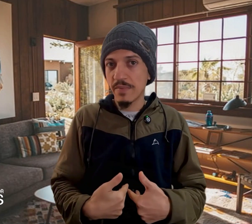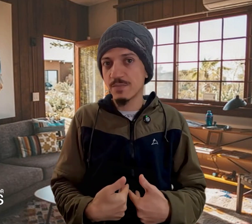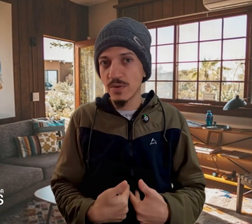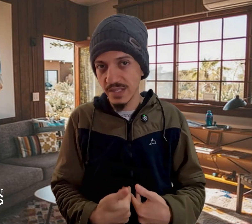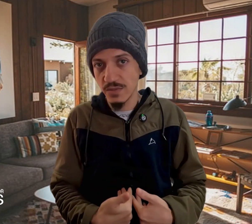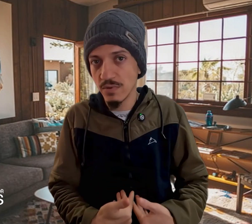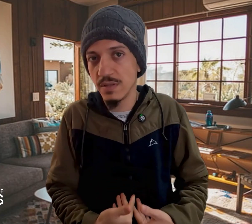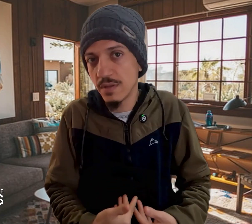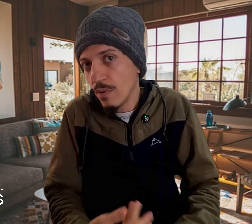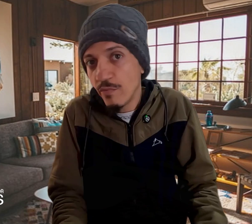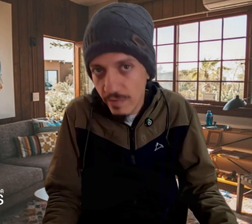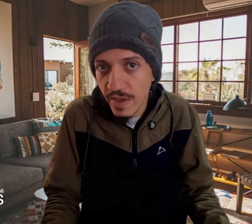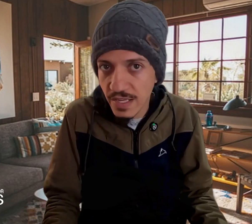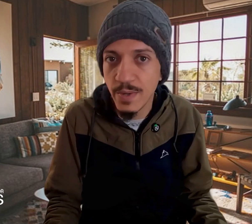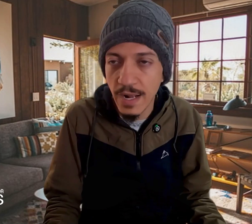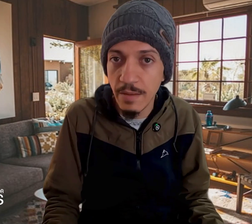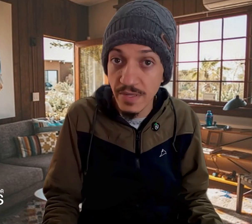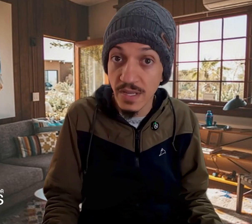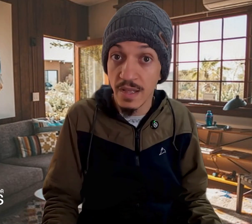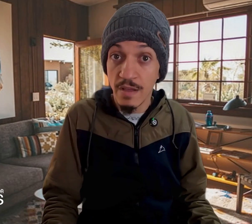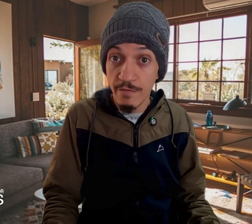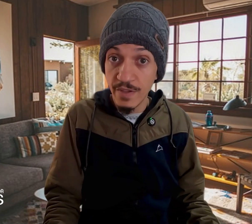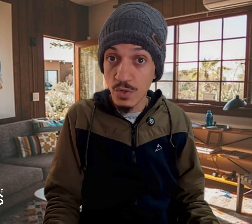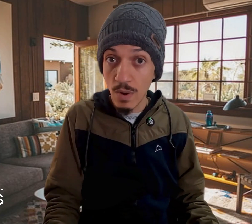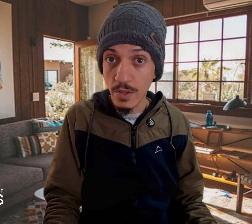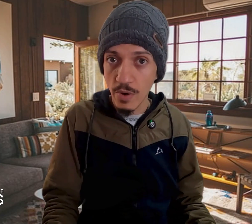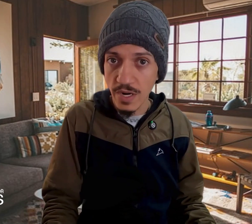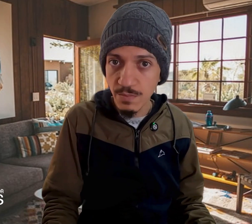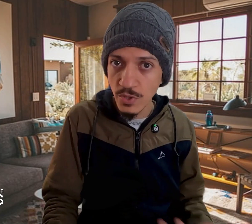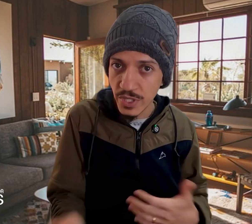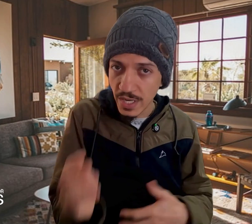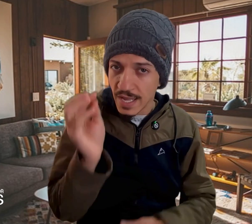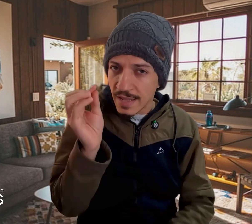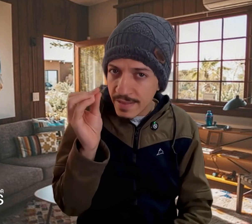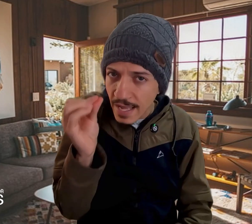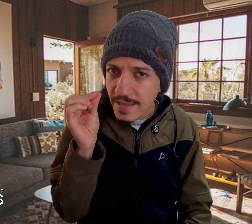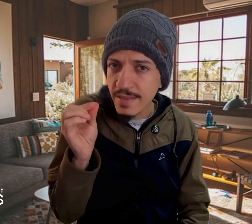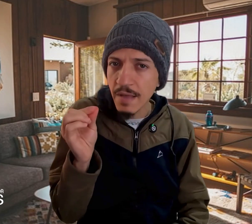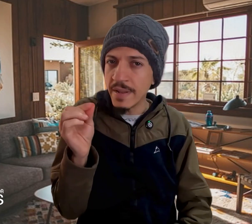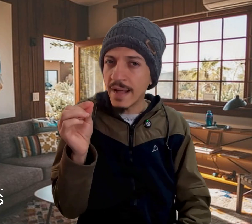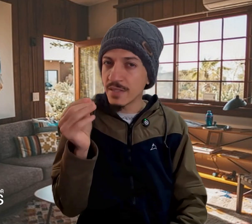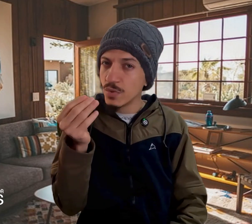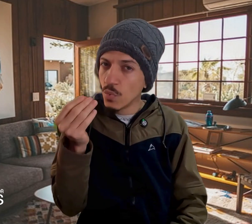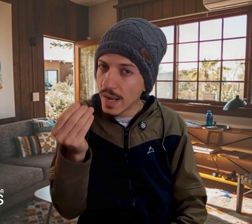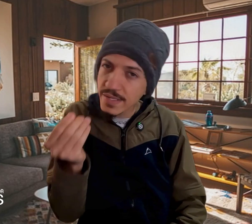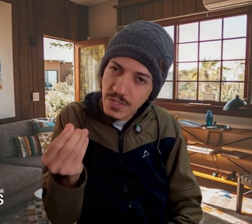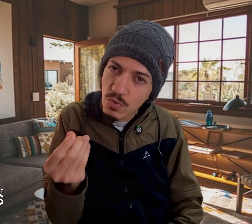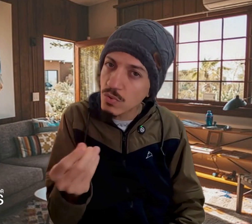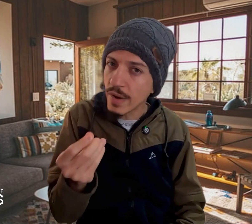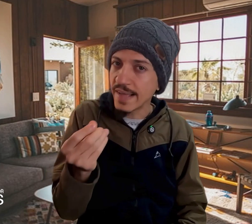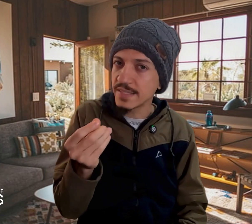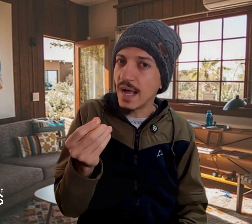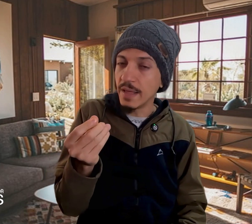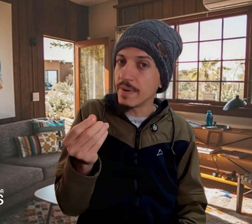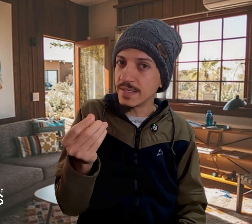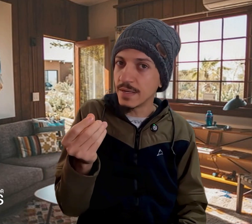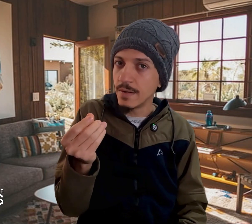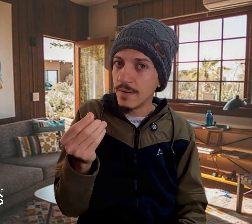esposa é surda, então eu vivo e respiro a Libras 24 horas por dia. Tem determinadas nuances culturais da Libras que